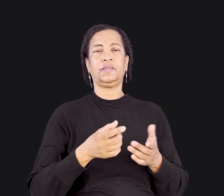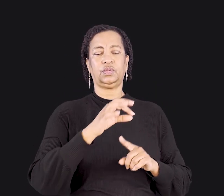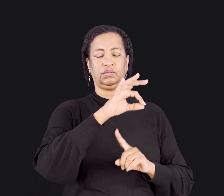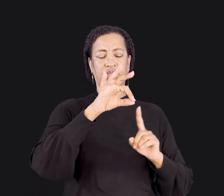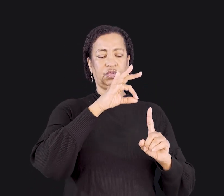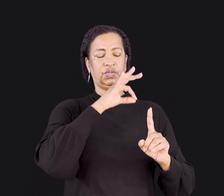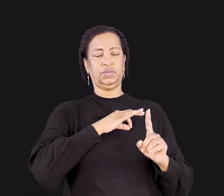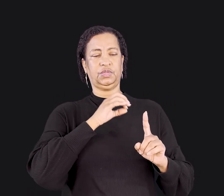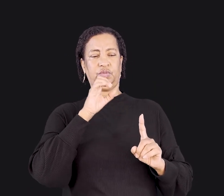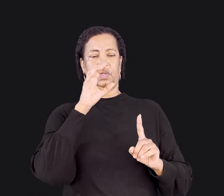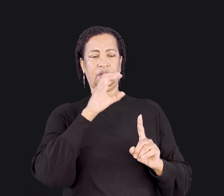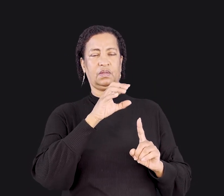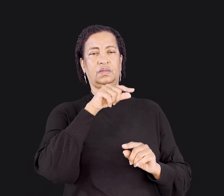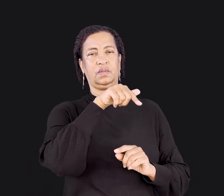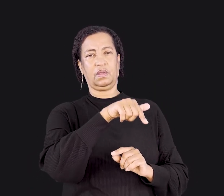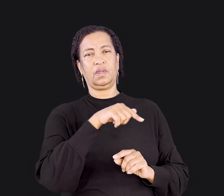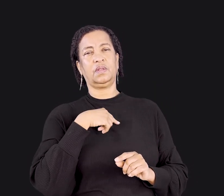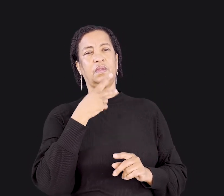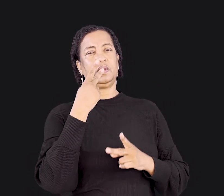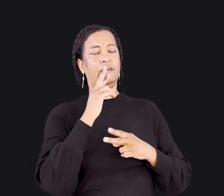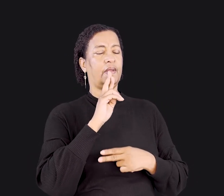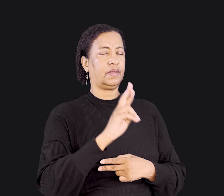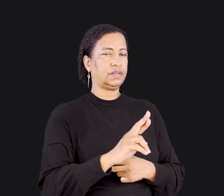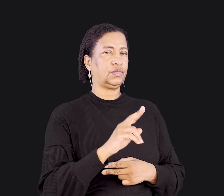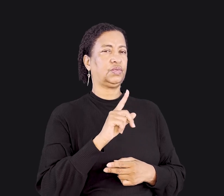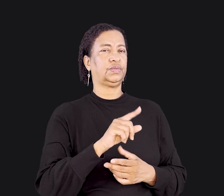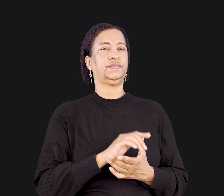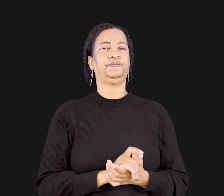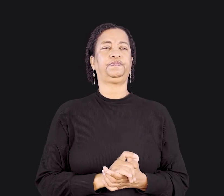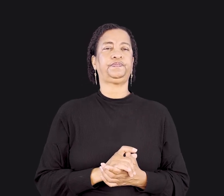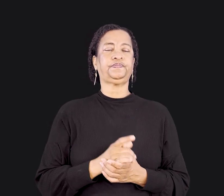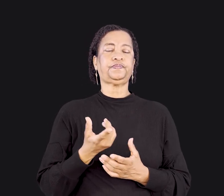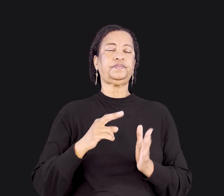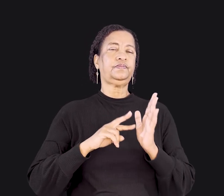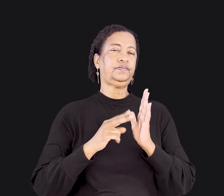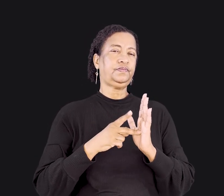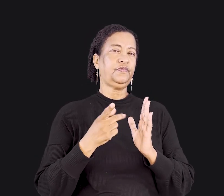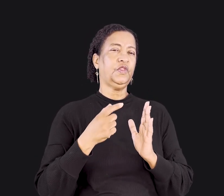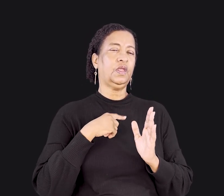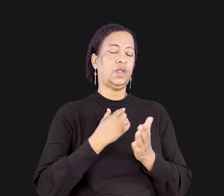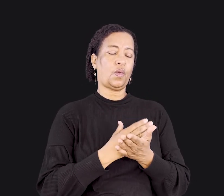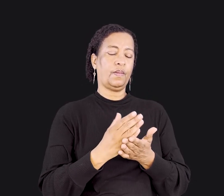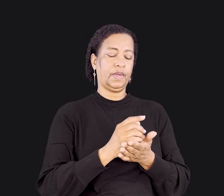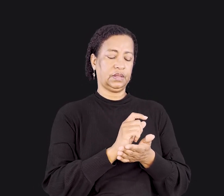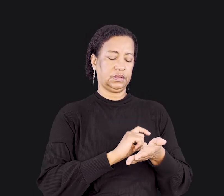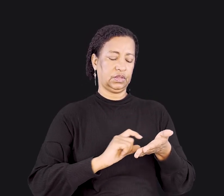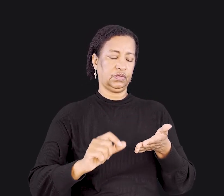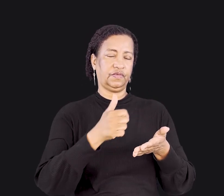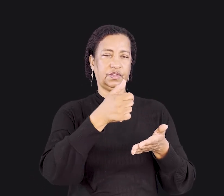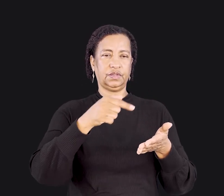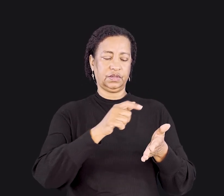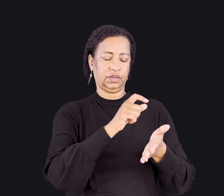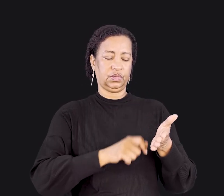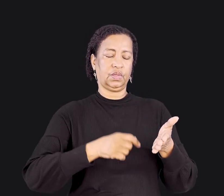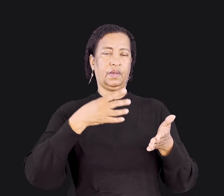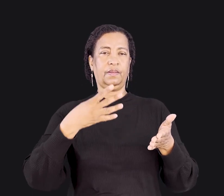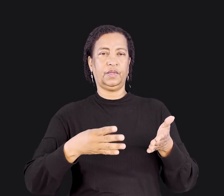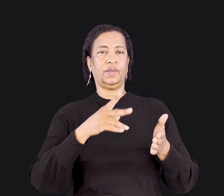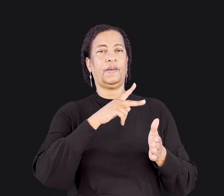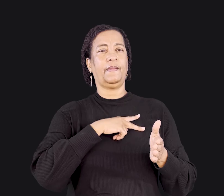a esta pergunta. Uma divisão desta carta refere-se à aplicação e começa no versículo 17 do capítulo 4, em que Paulo usa